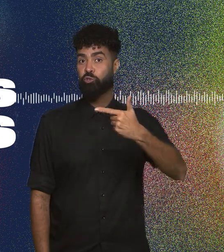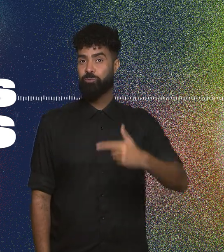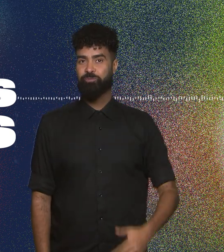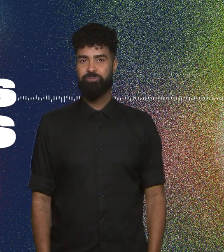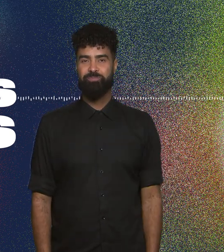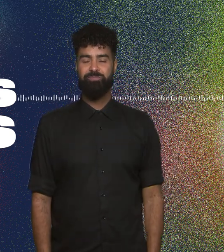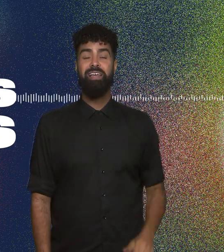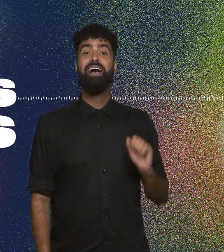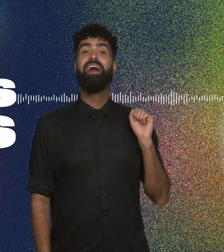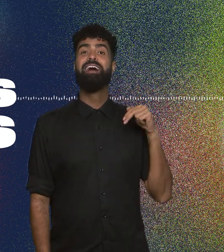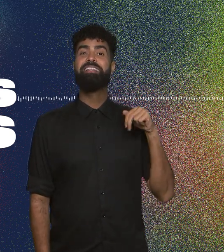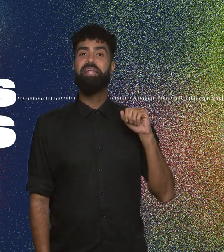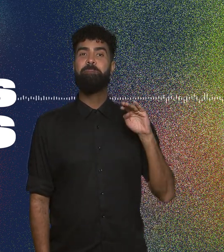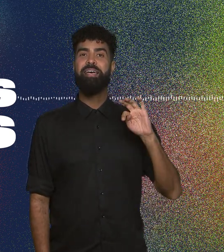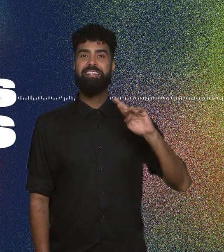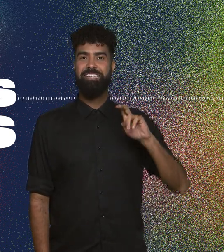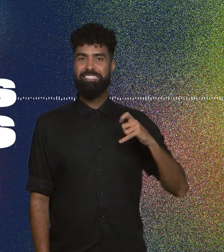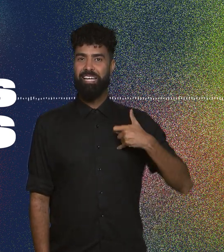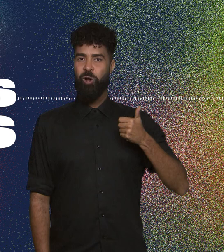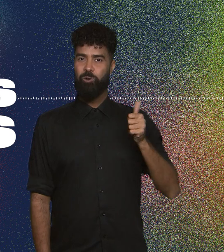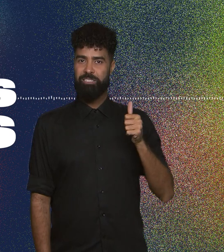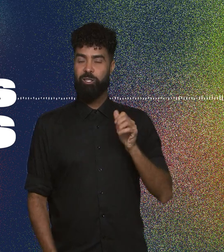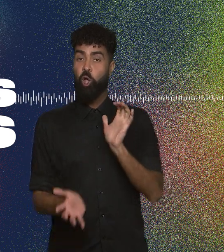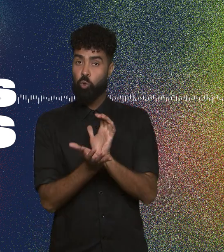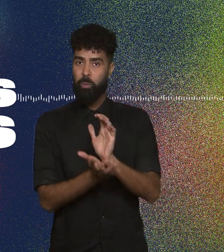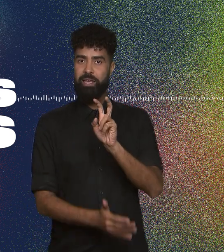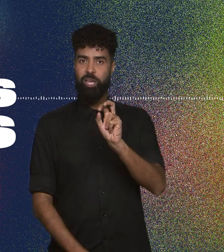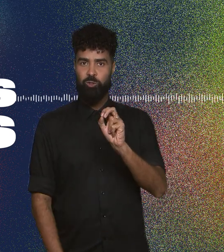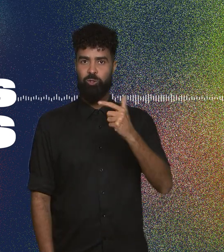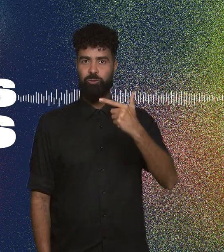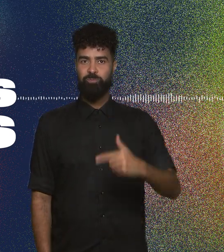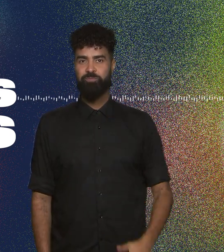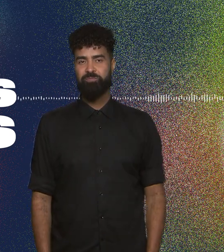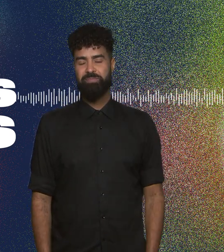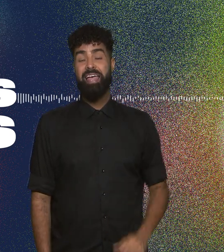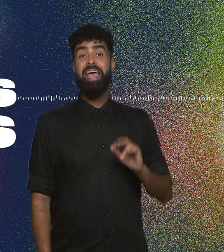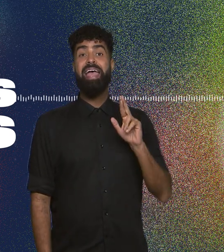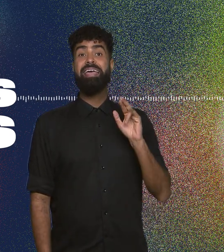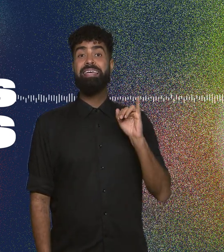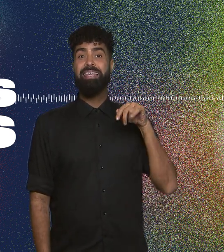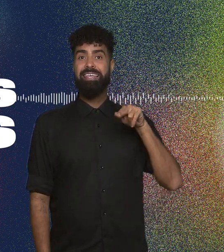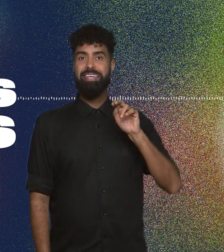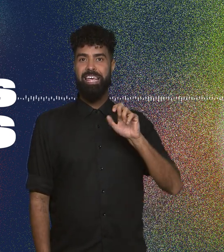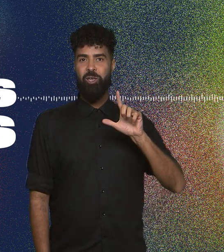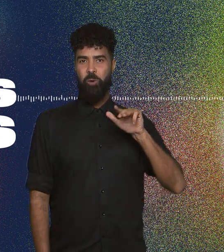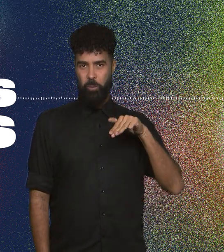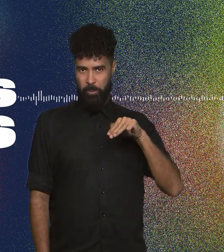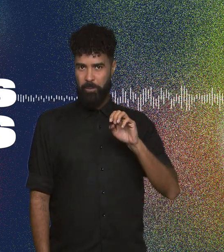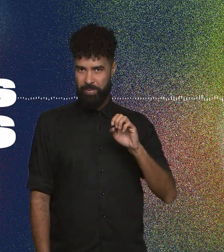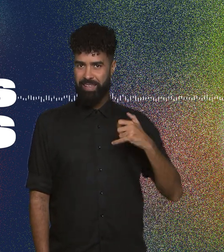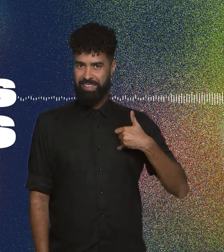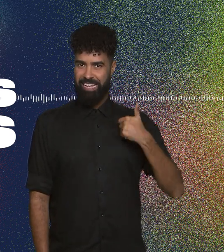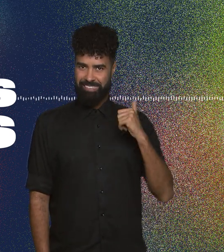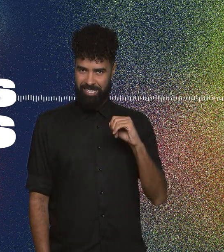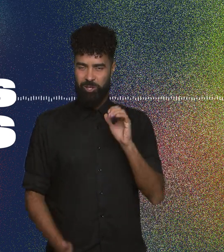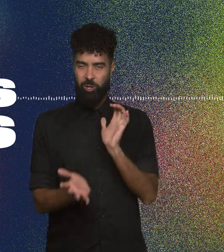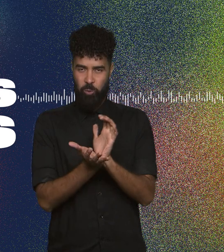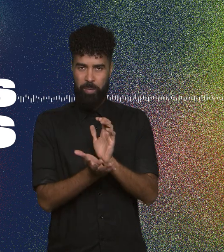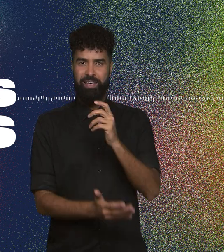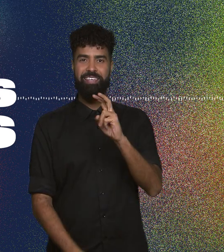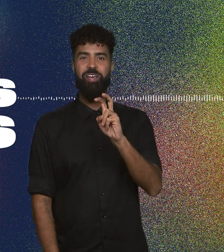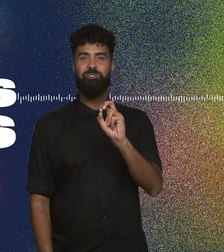é Ana Beatriz, eu tenho 11 anos e sou da 502. Meu nome é Riquelme, eu tenho 10 anos e eu sou da